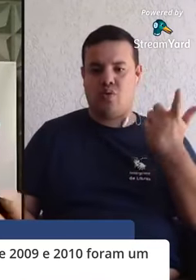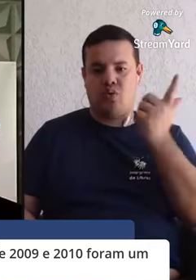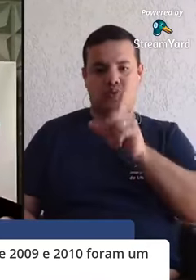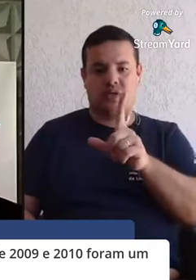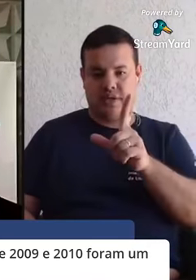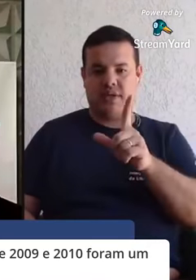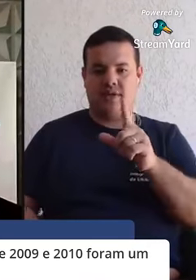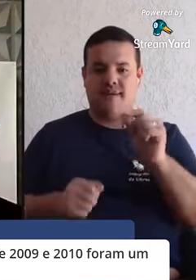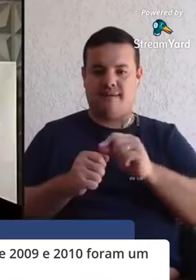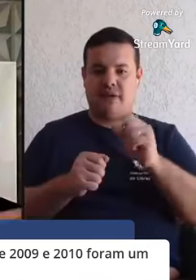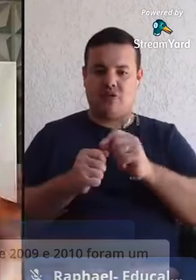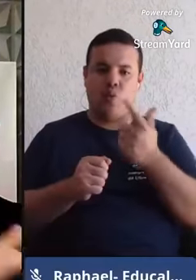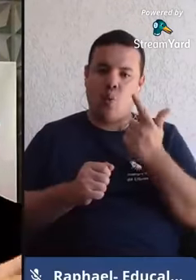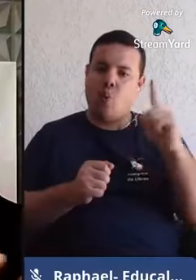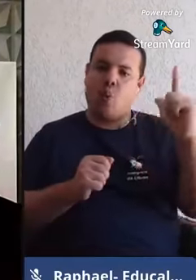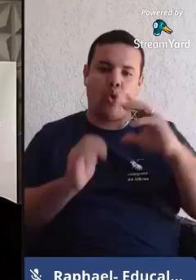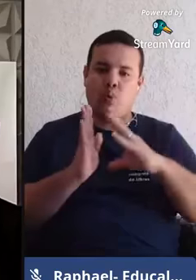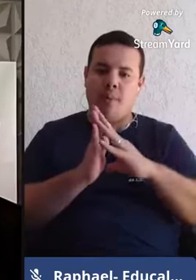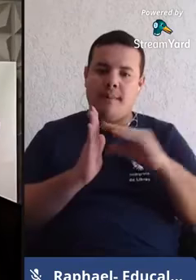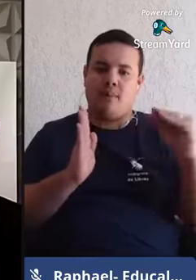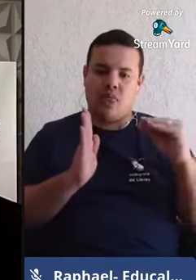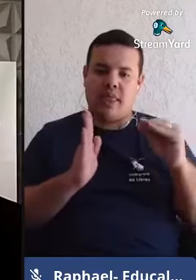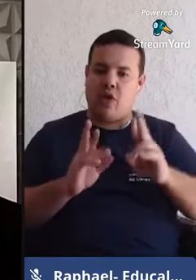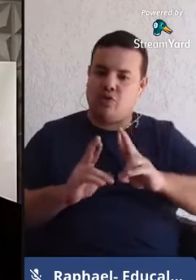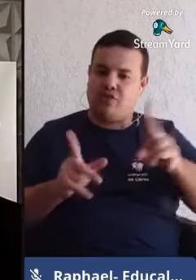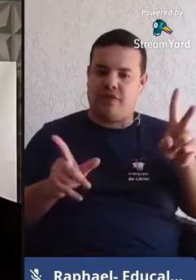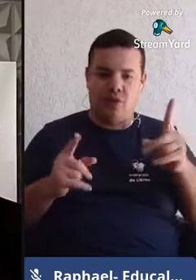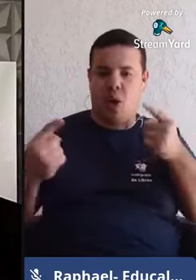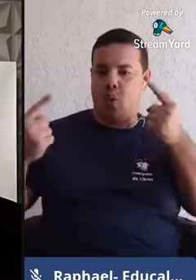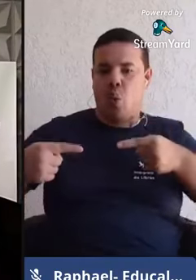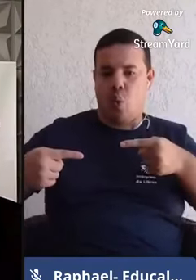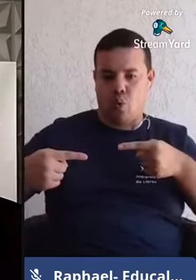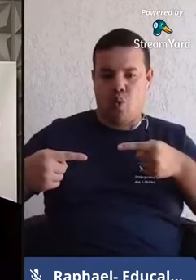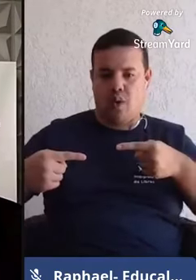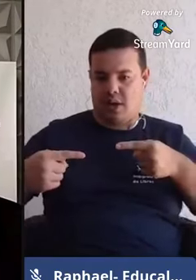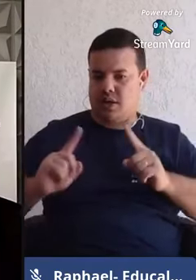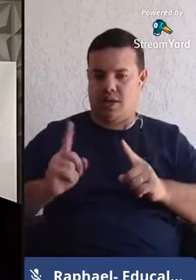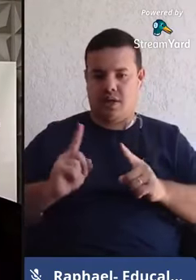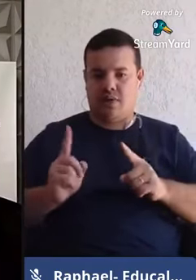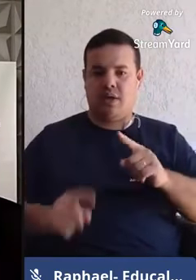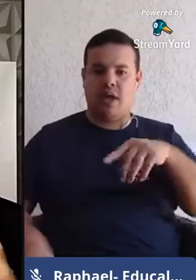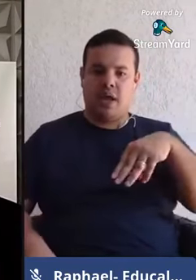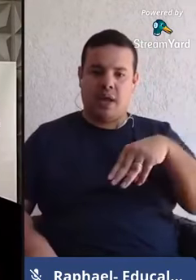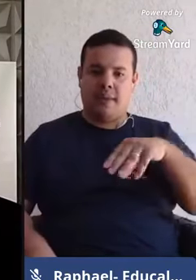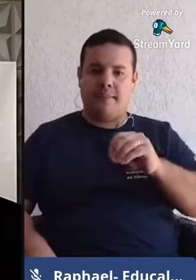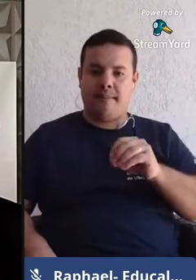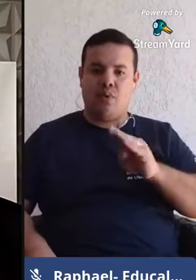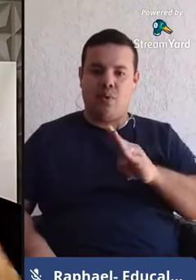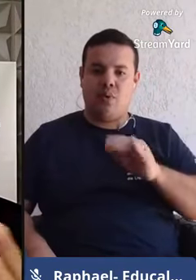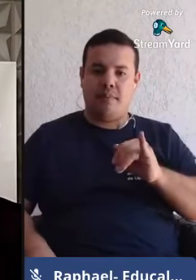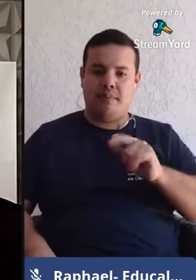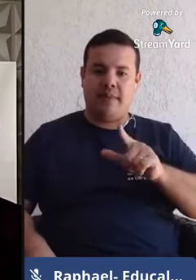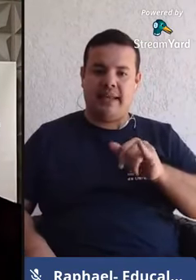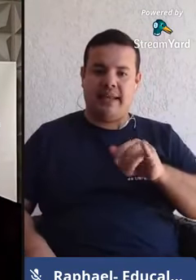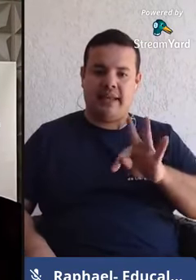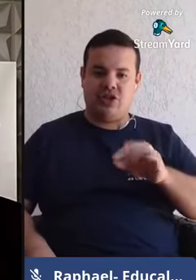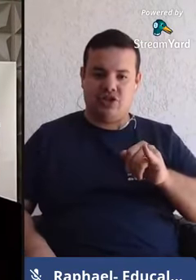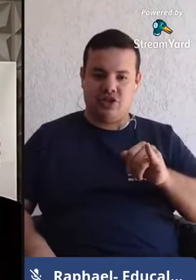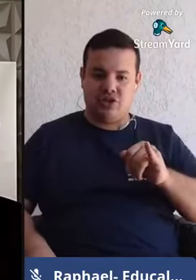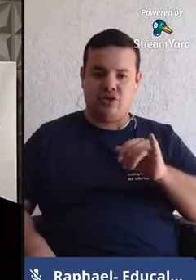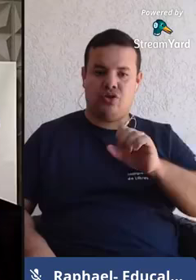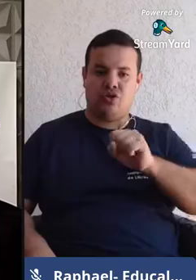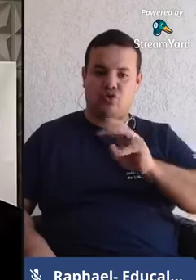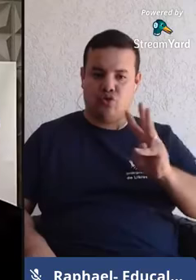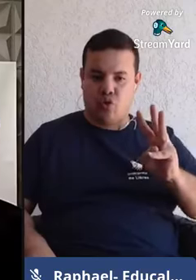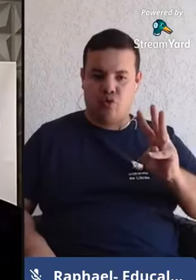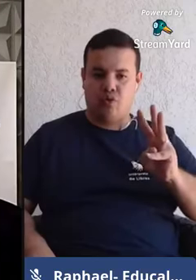criando um outro modelo de feira, não para concorrer com a Reatec, que é a Mobility Show, que é uma feira para esse segmento também, mas não concorrente